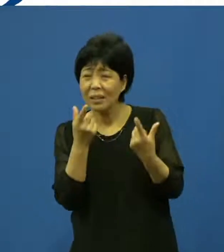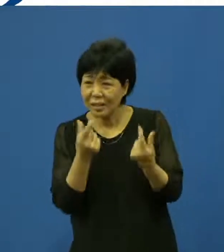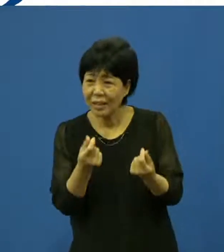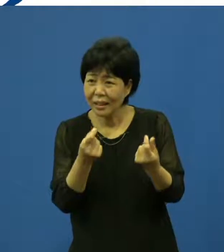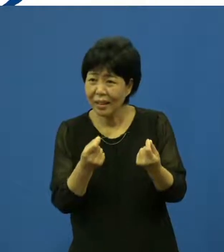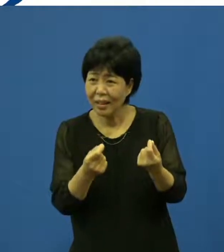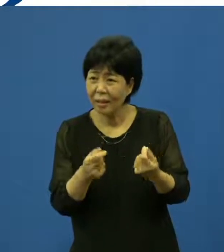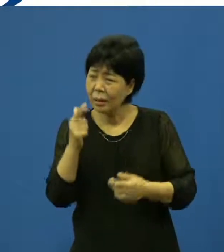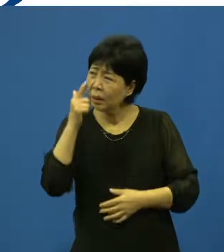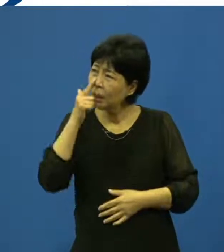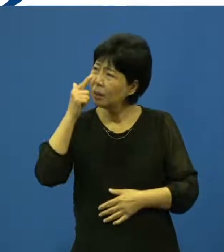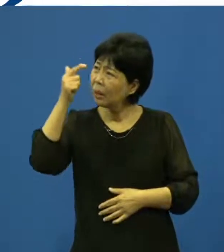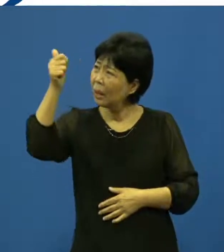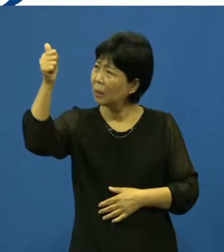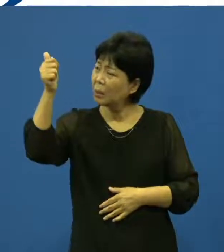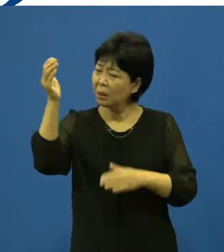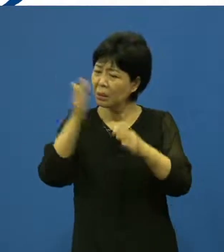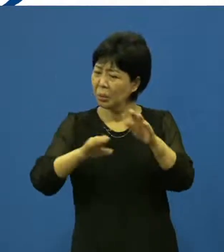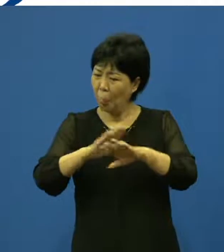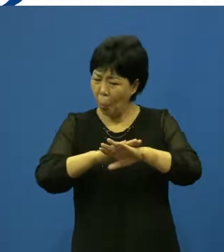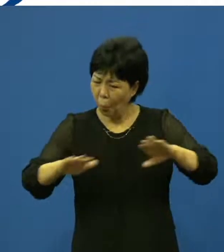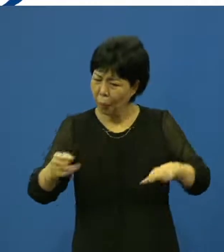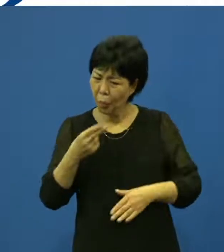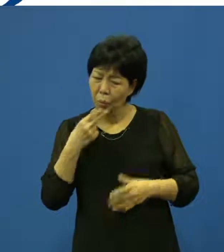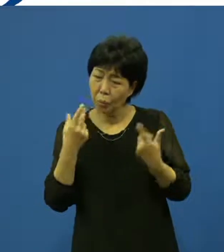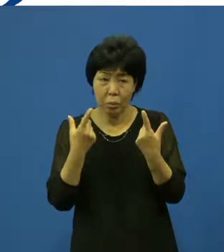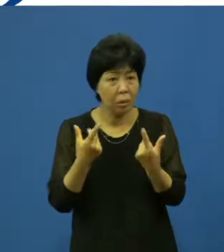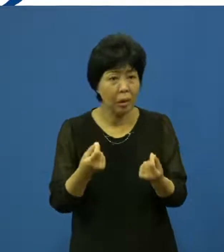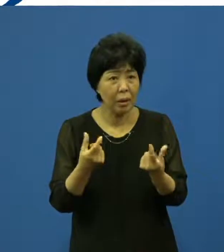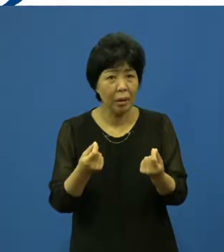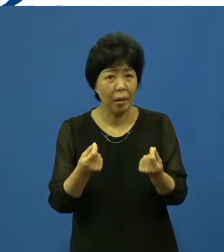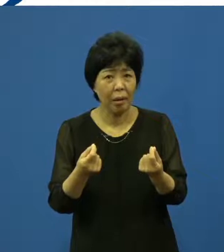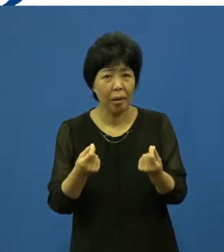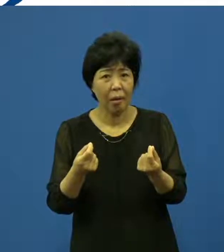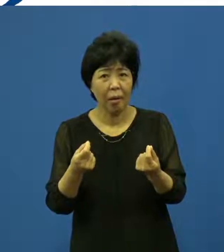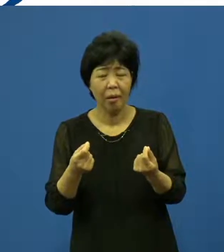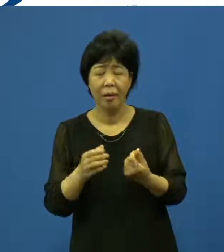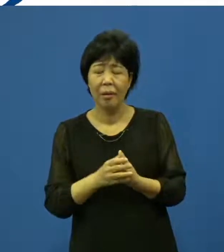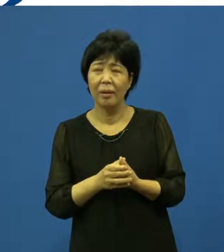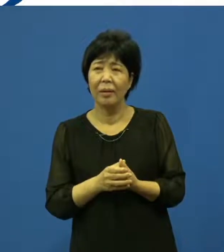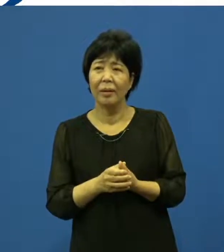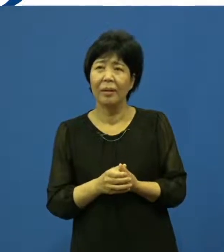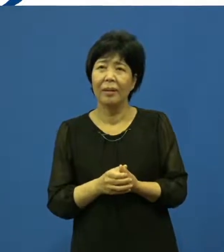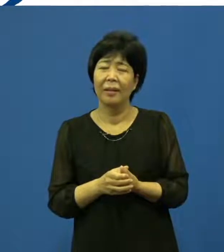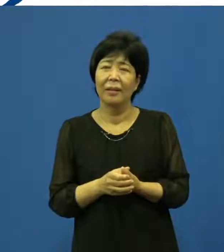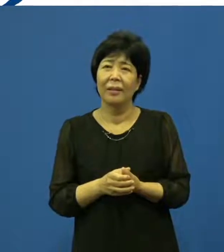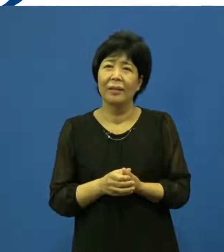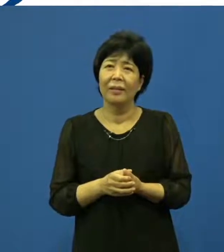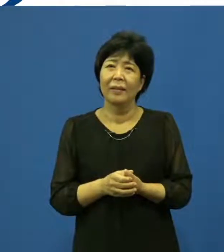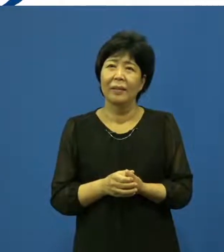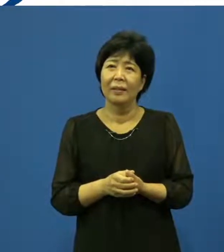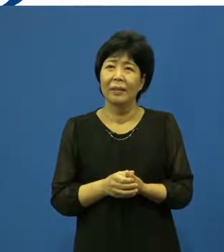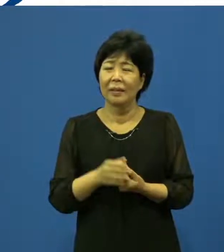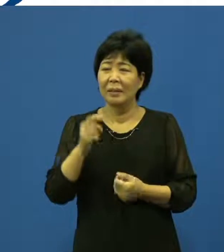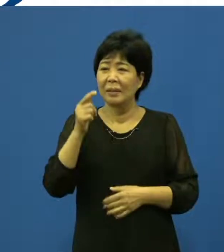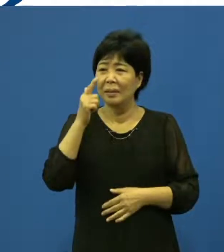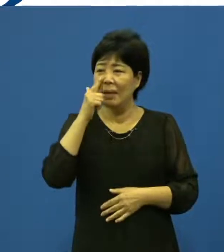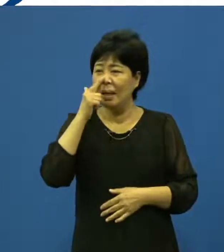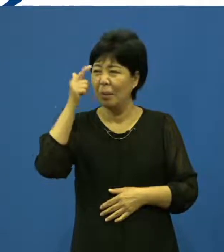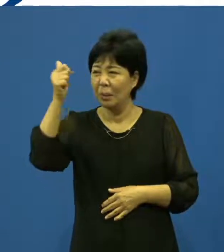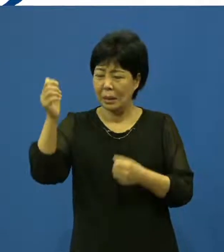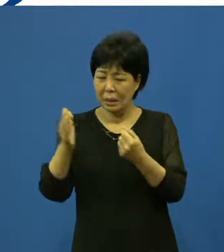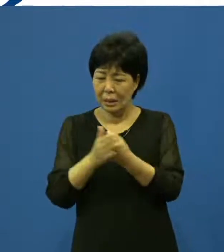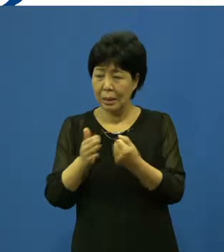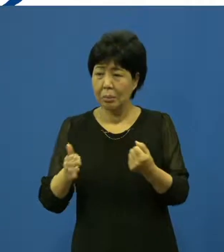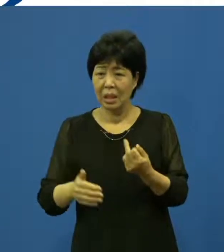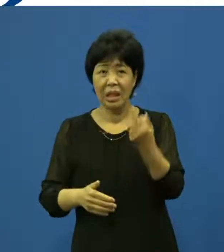아버지가 무엇인가 공평하지 않아 보여요. 균형을 잃은 아버지로 인하여 큰 아들은